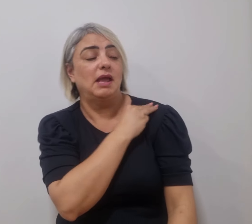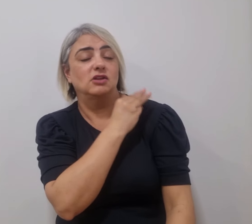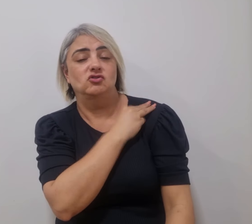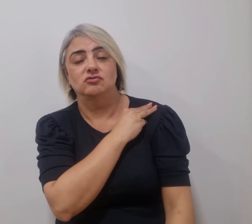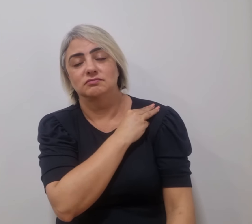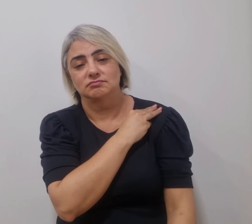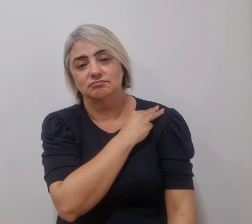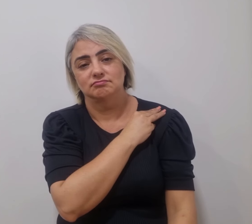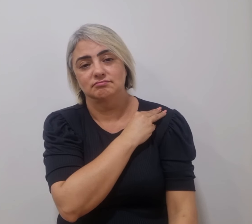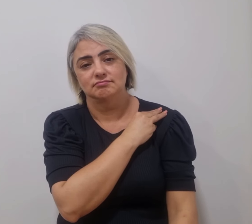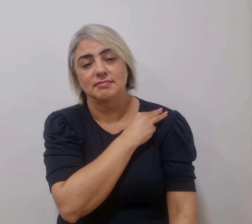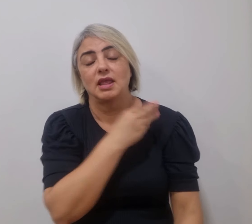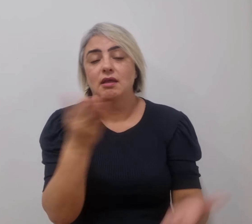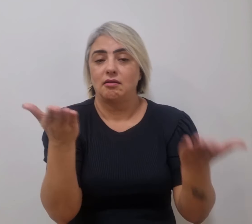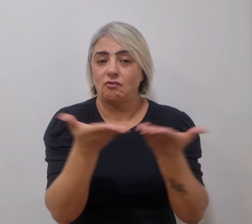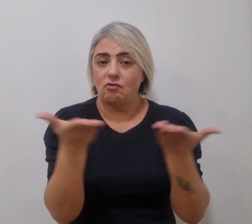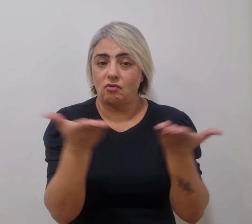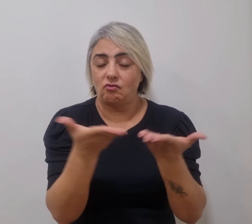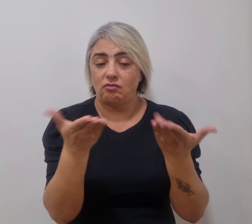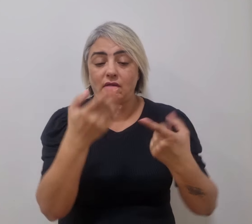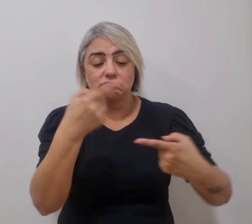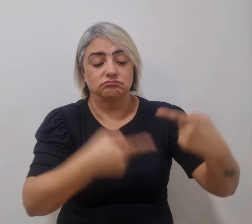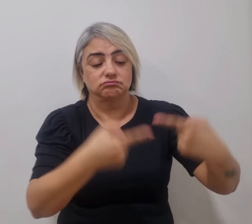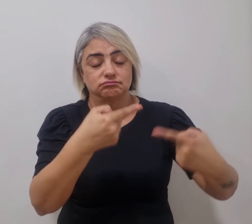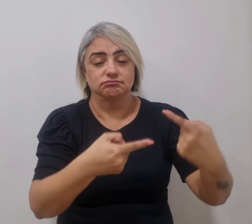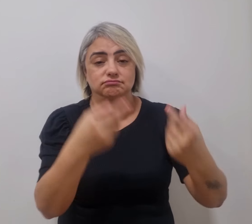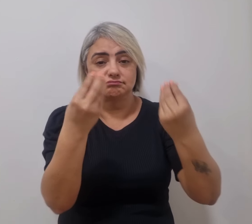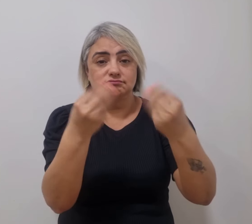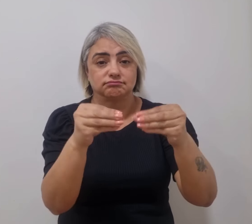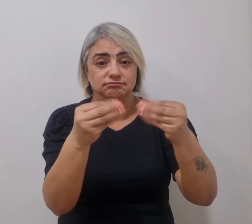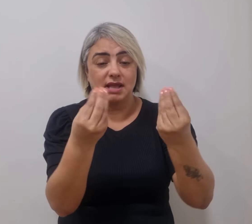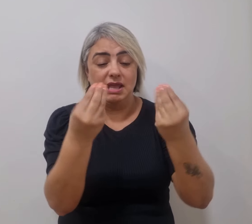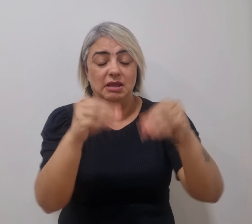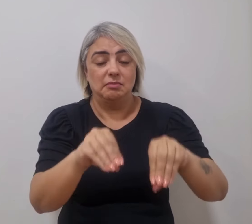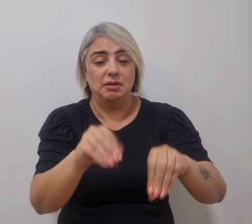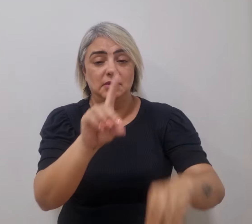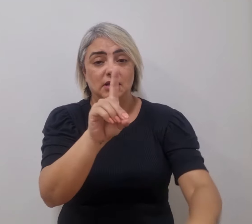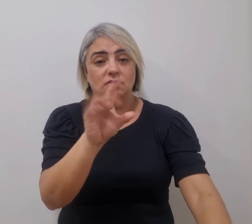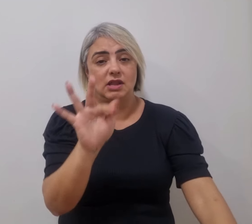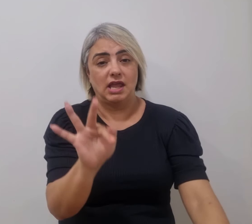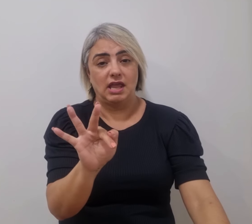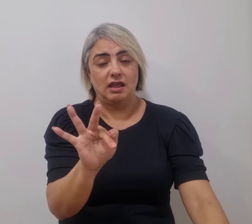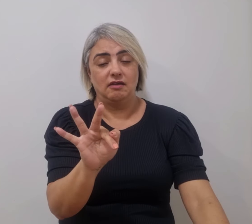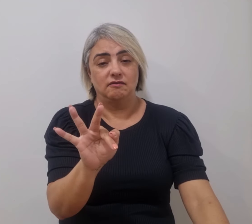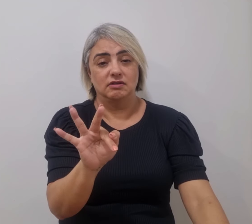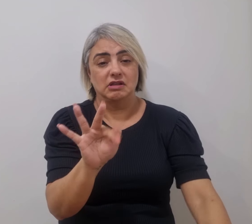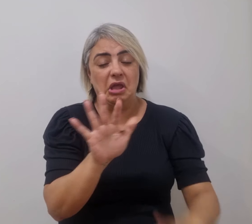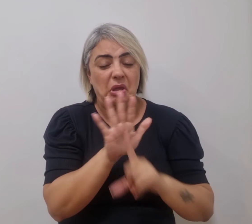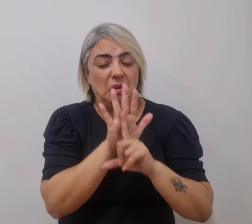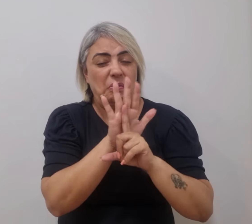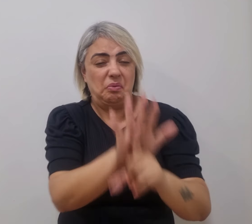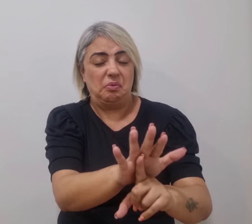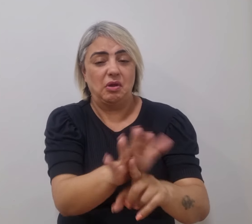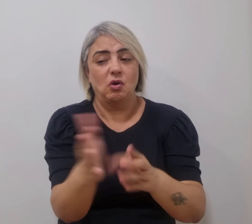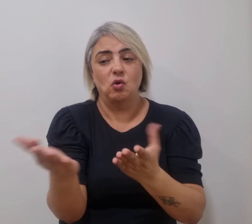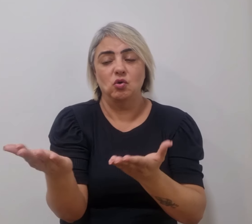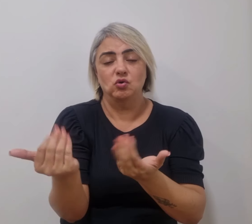Hoje, a política implementada no Distrito Federal empurra os jovens para a evasão